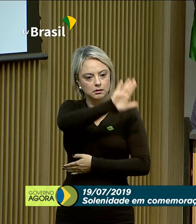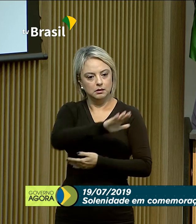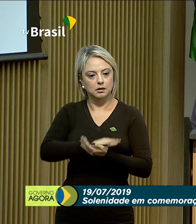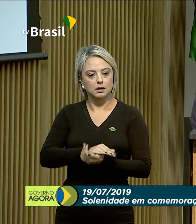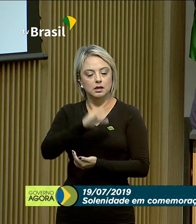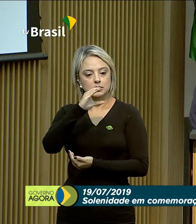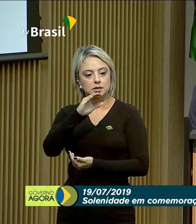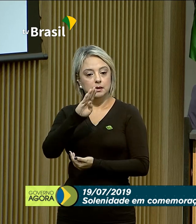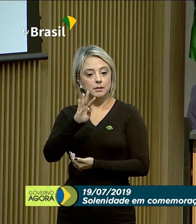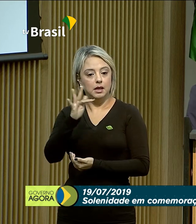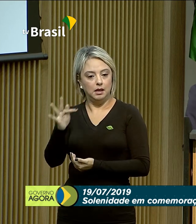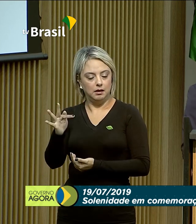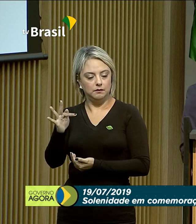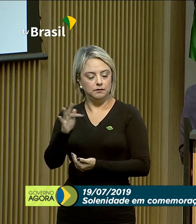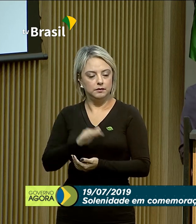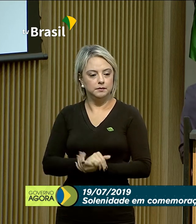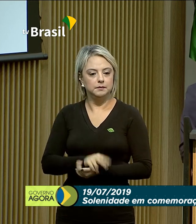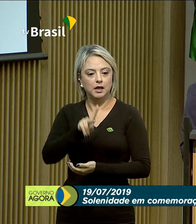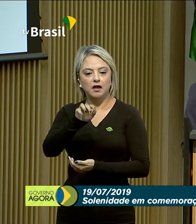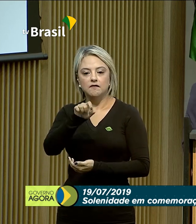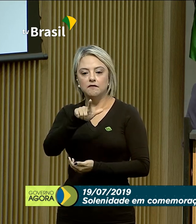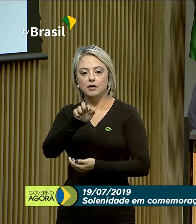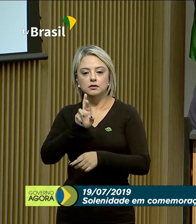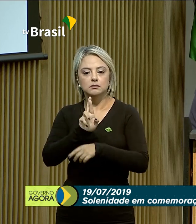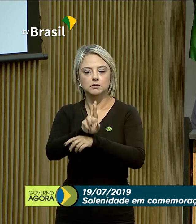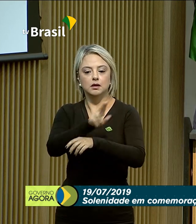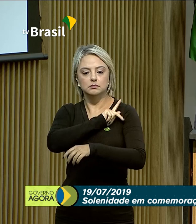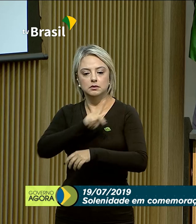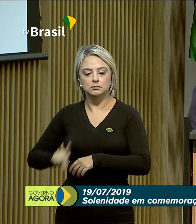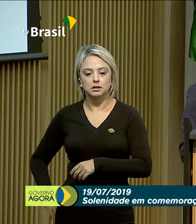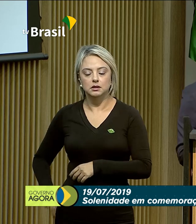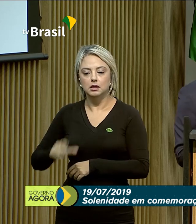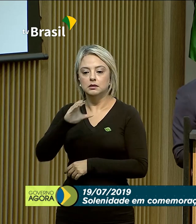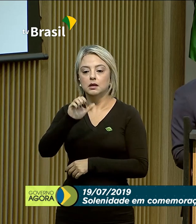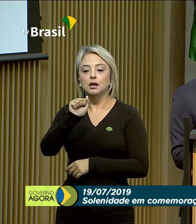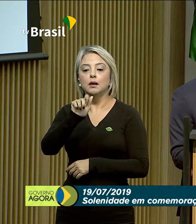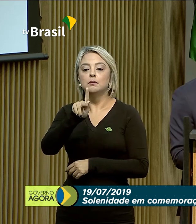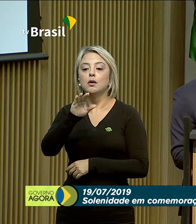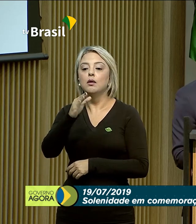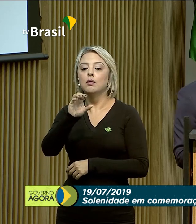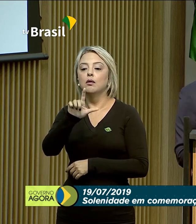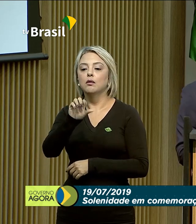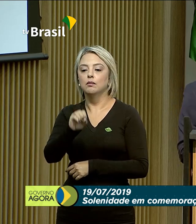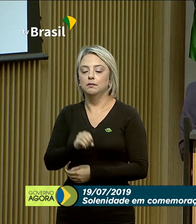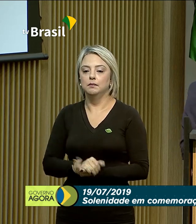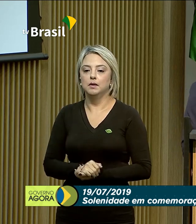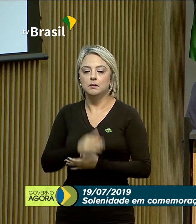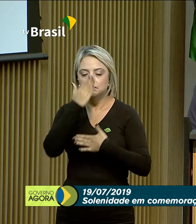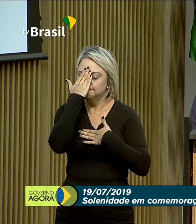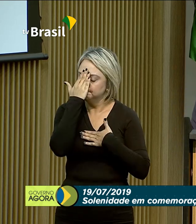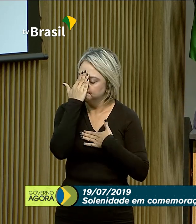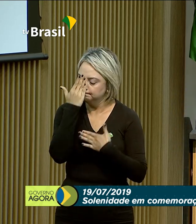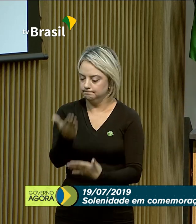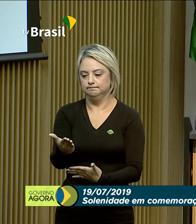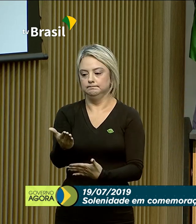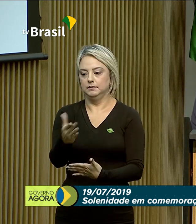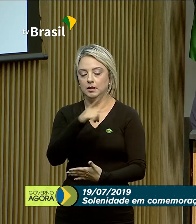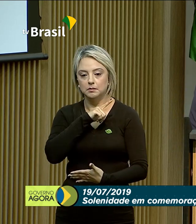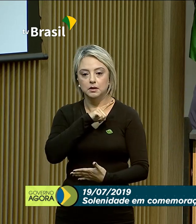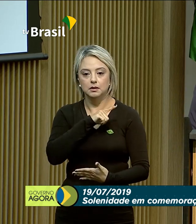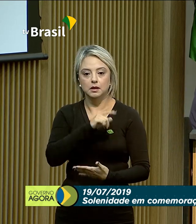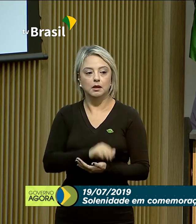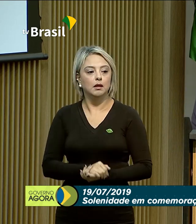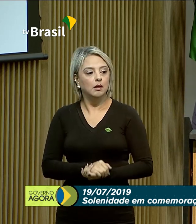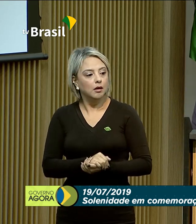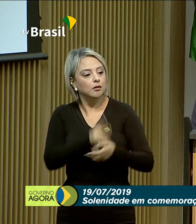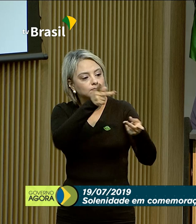CBF, Dr. Walter Feldman, aqui representando o presidente Caboclo, meu agradecimento por ter atendido